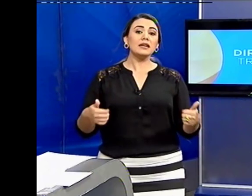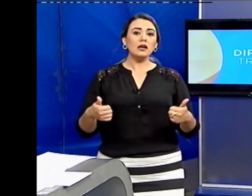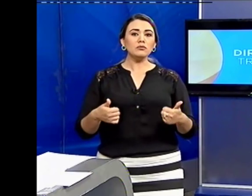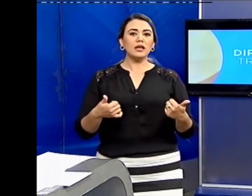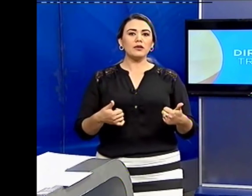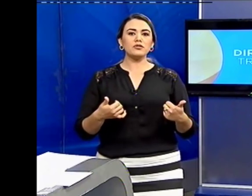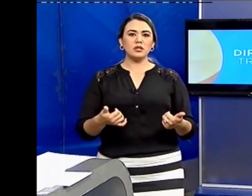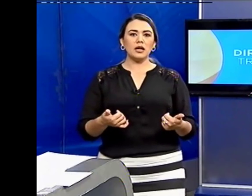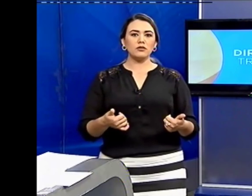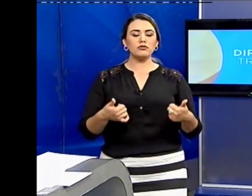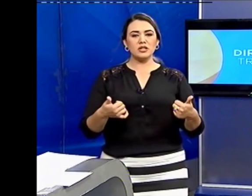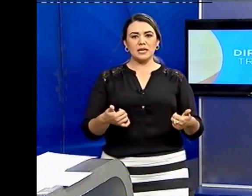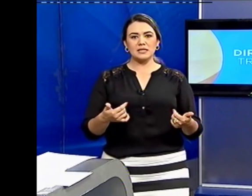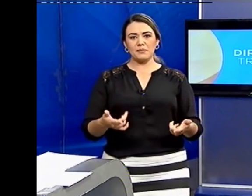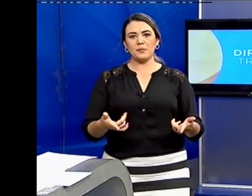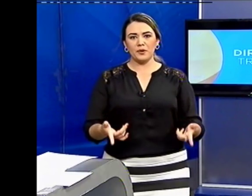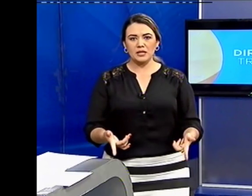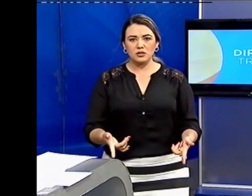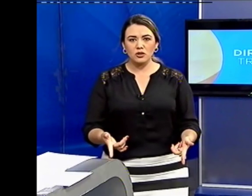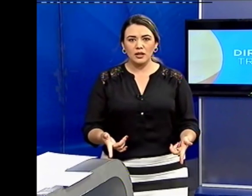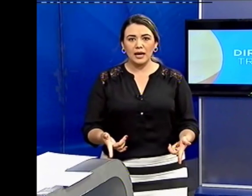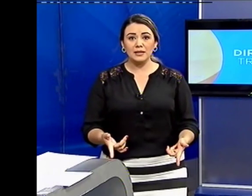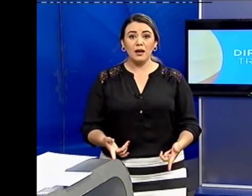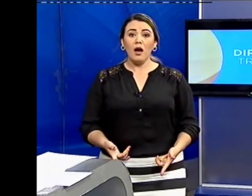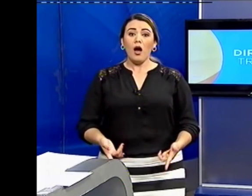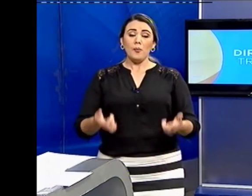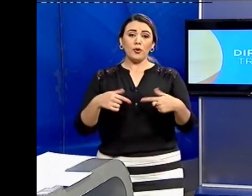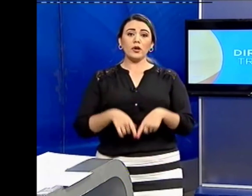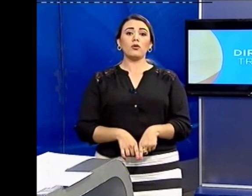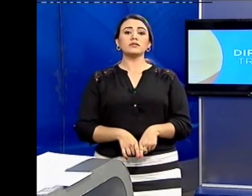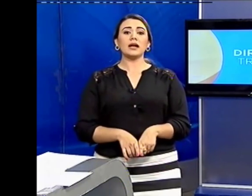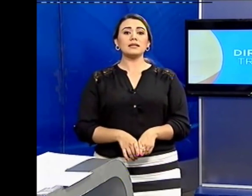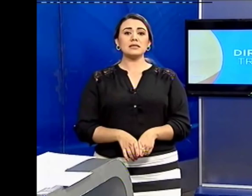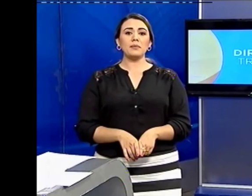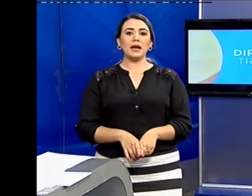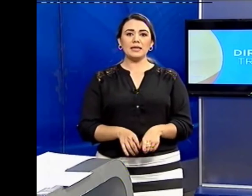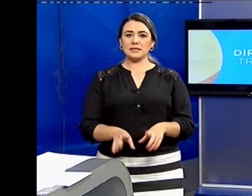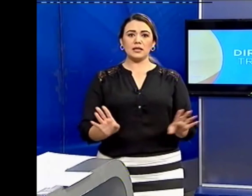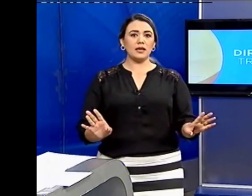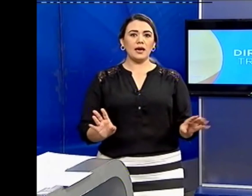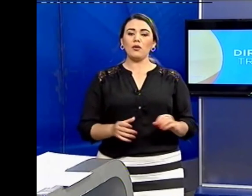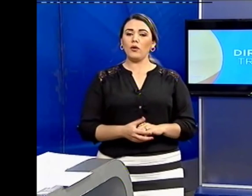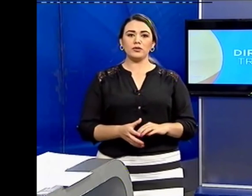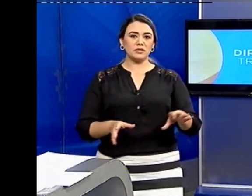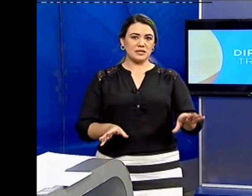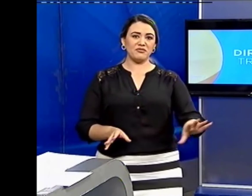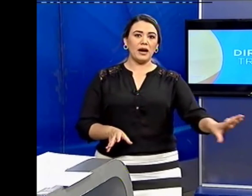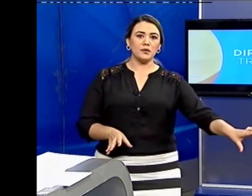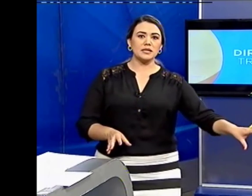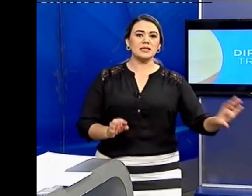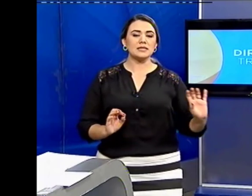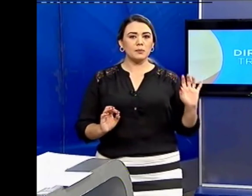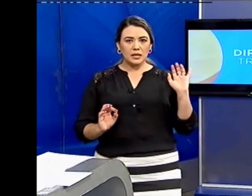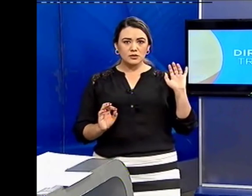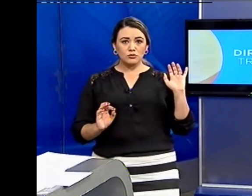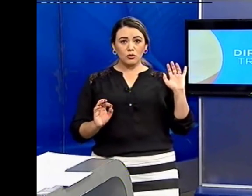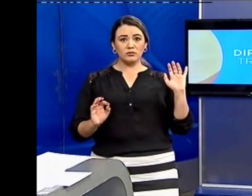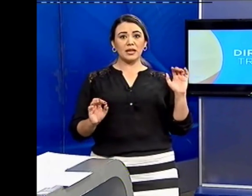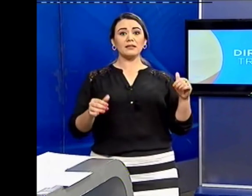não ter o direito de receber por essa jornada, porque o contrato estabelece que é 8, e se vale o que está estabelecido no contrato,